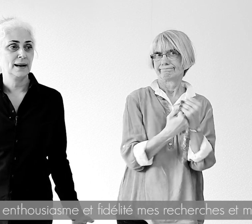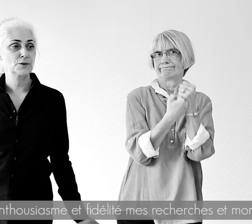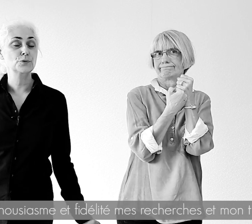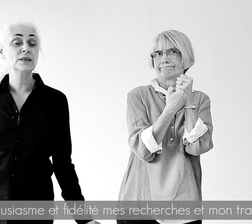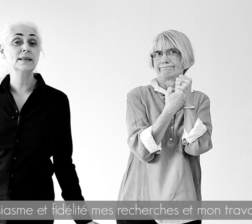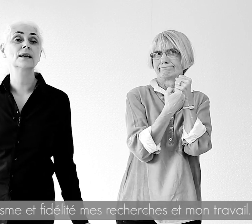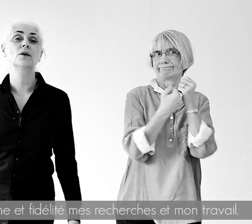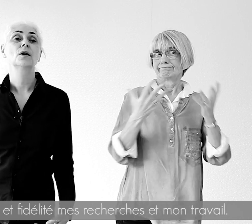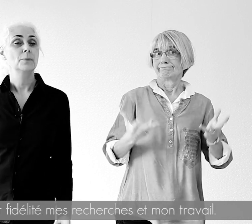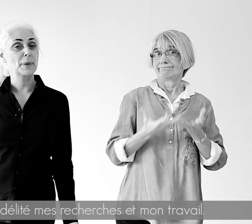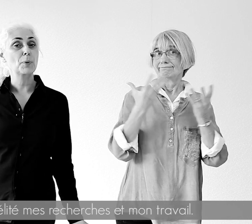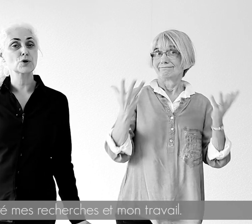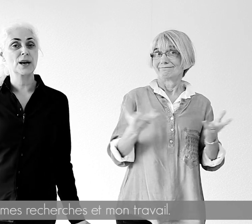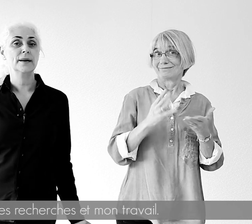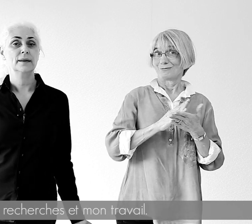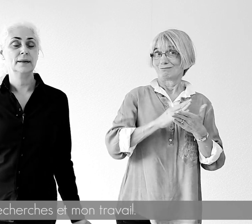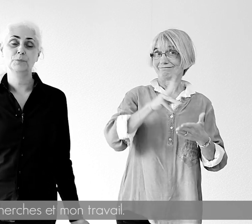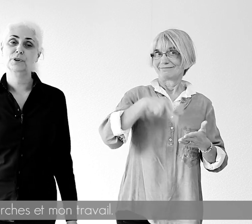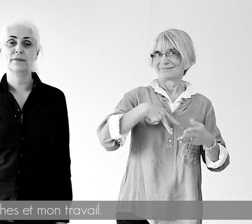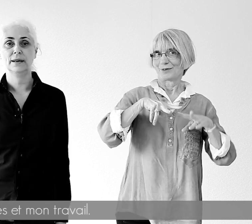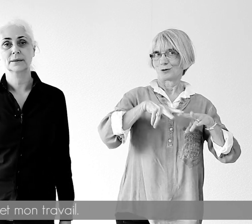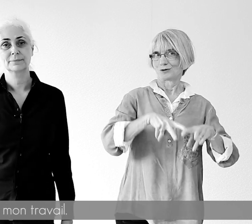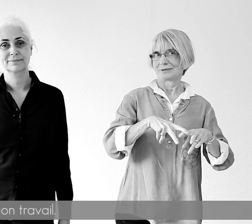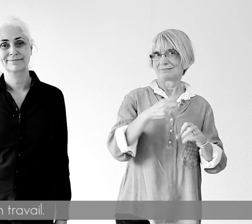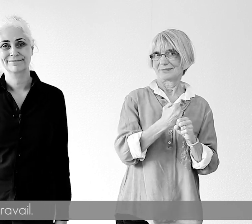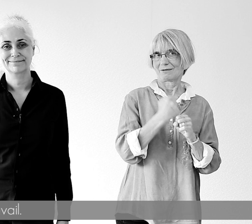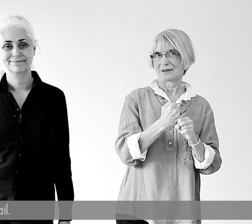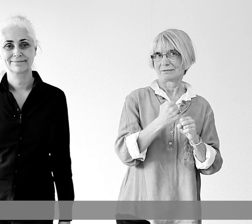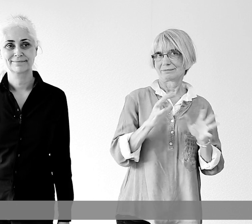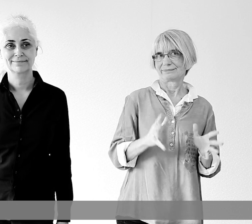à soutenir mes projets et mon travail.